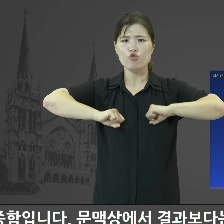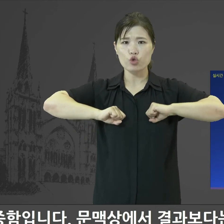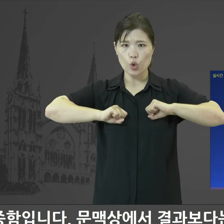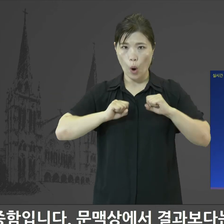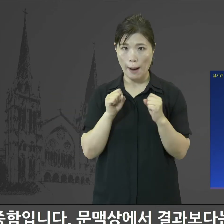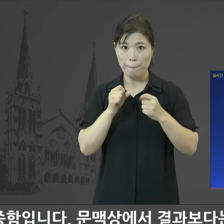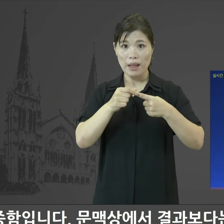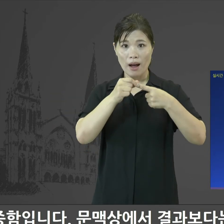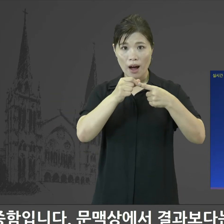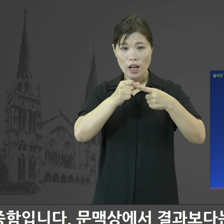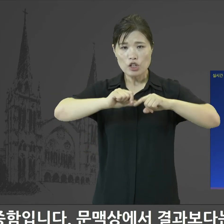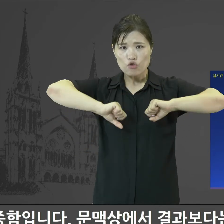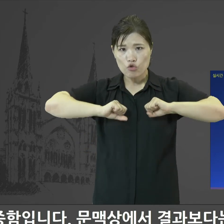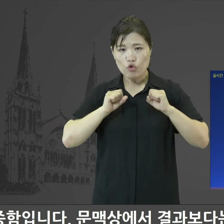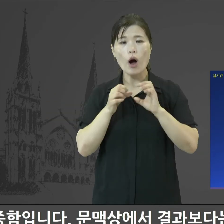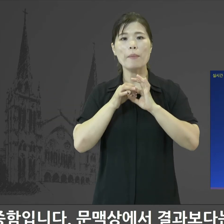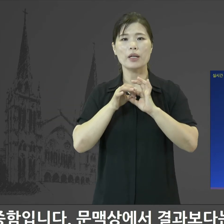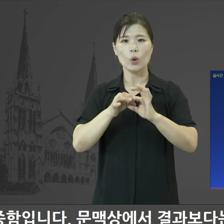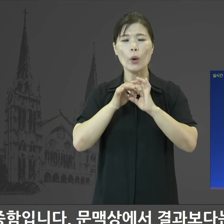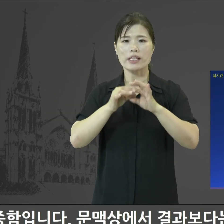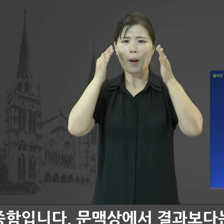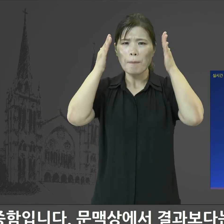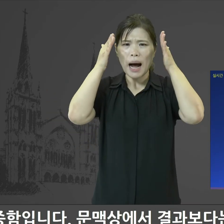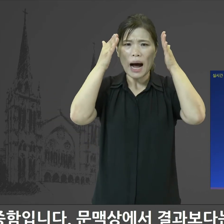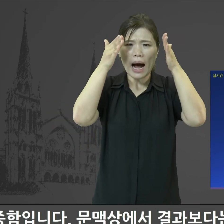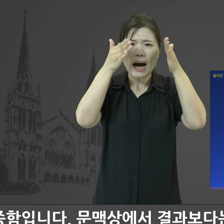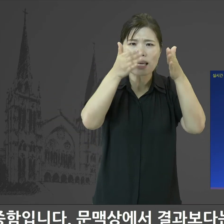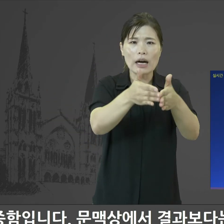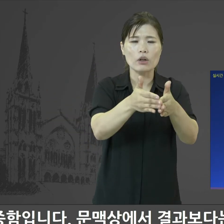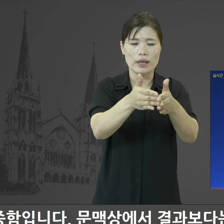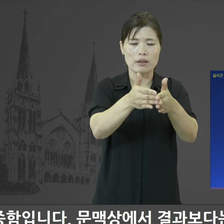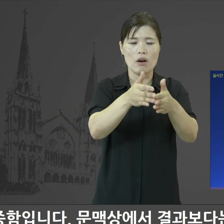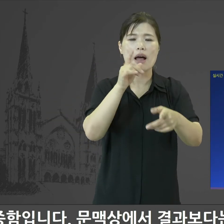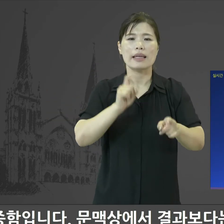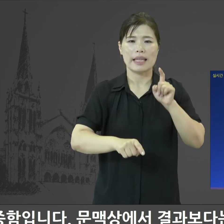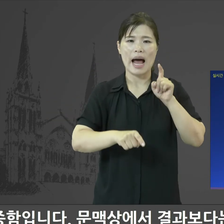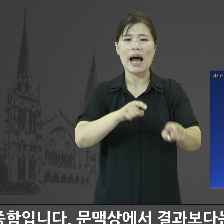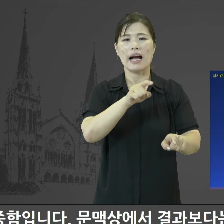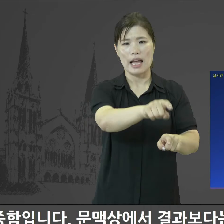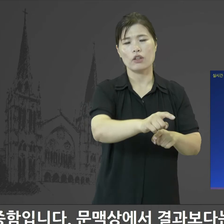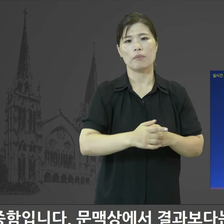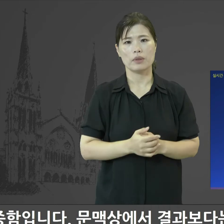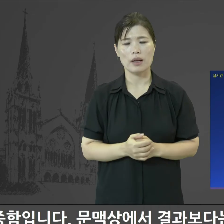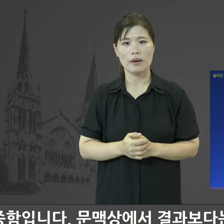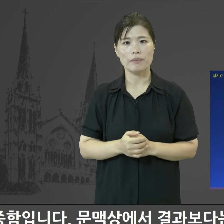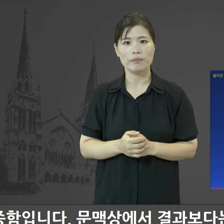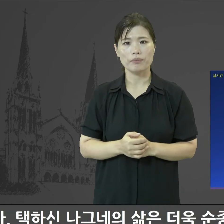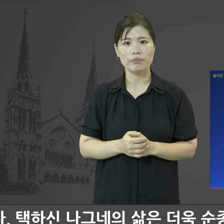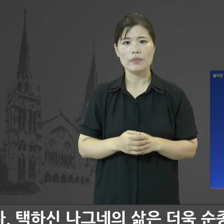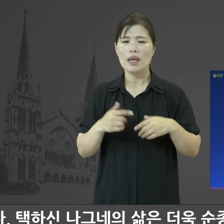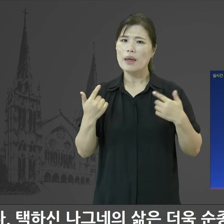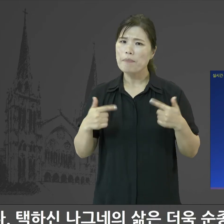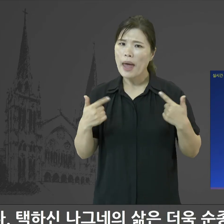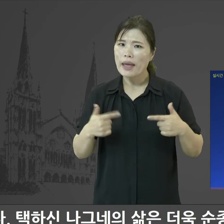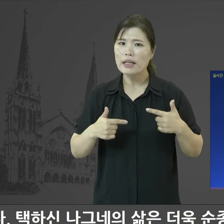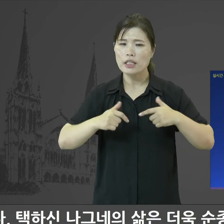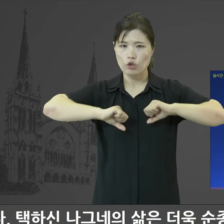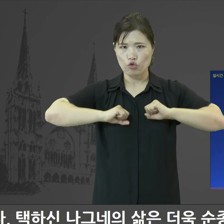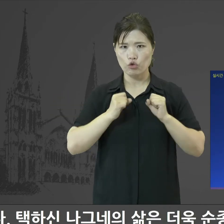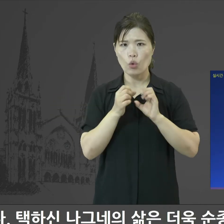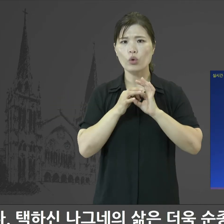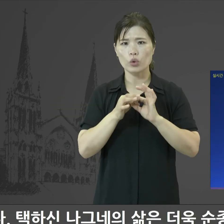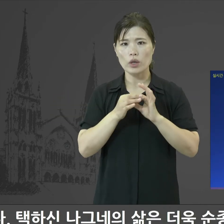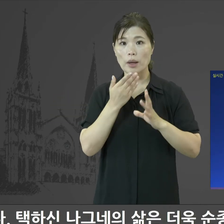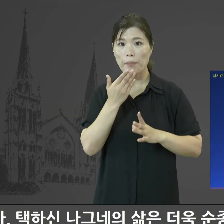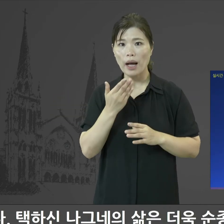결국 온전한 순종을 이루도록 그 방향을 향해서 나아가는 것입니다. 이것은 매일의 지속적인 순종을 통해서